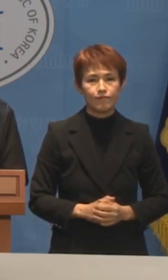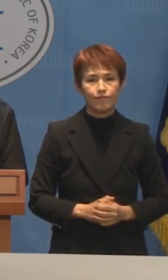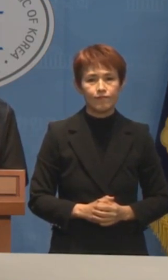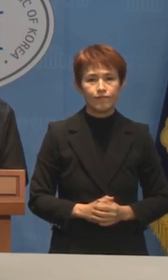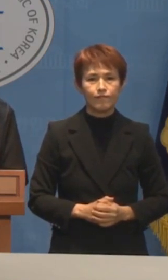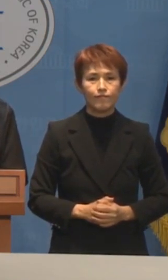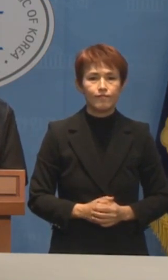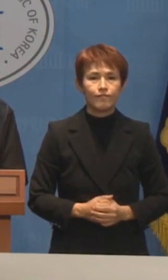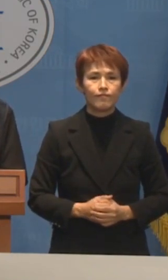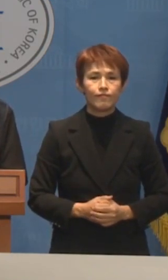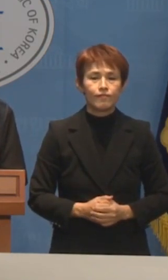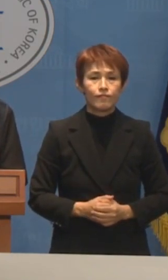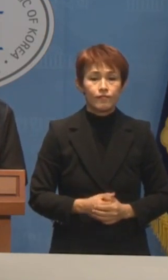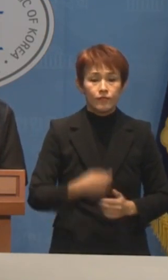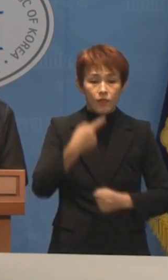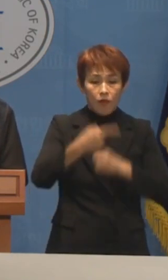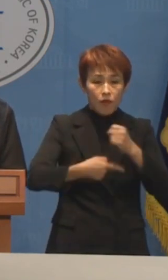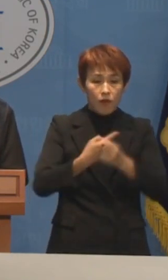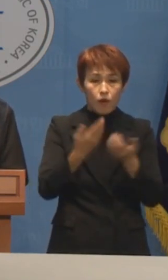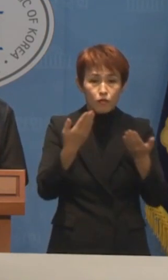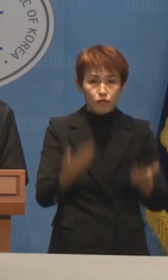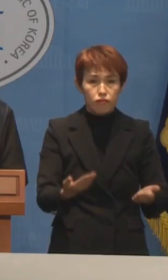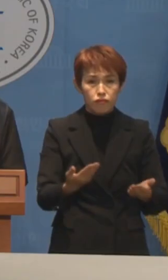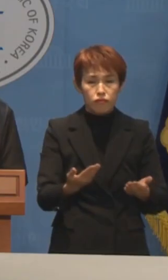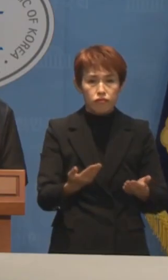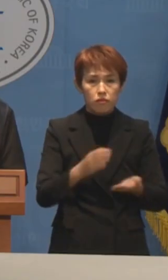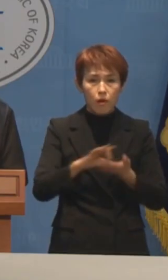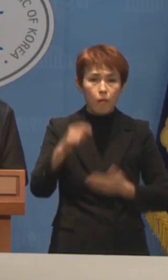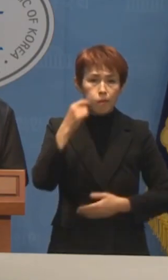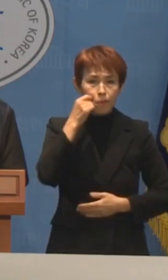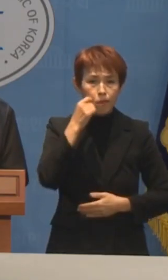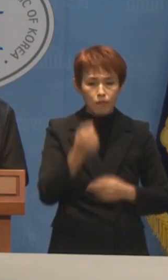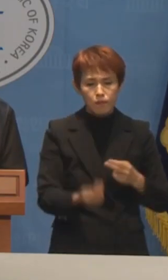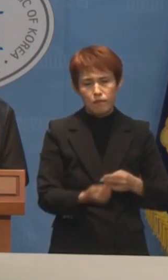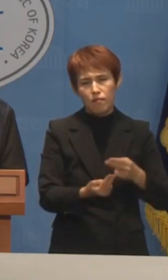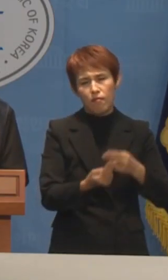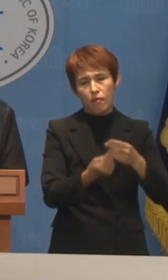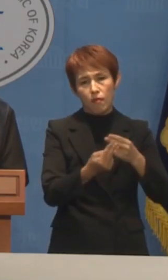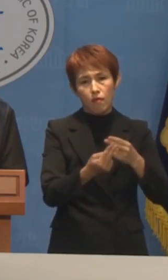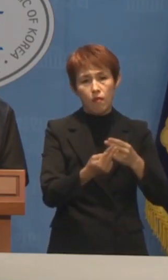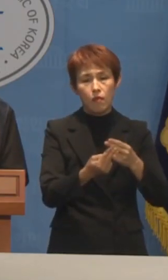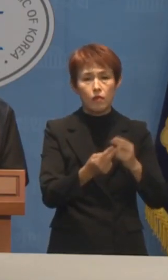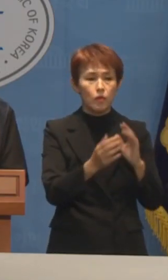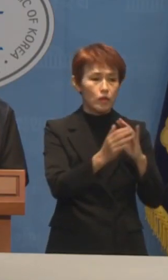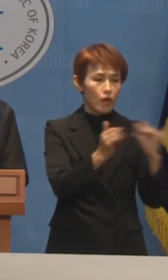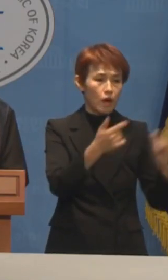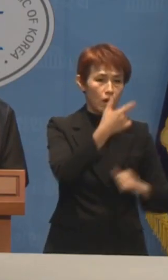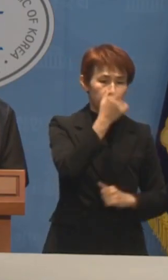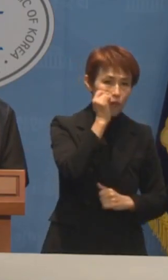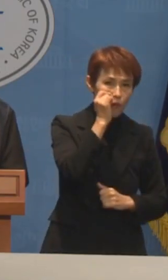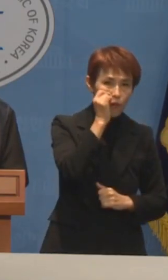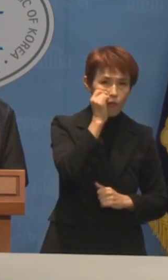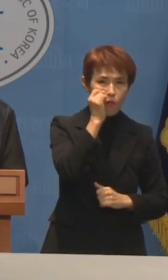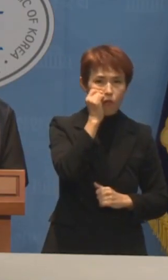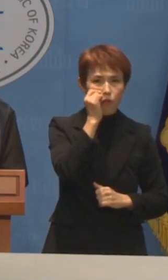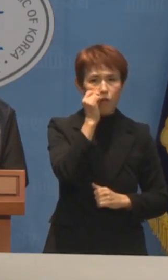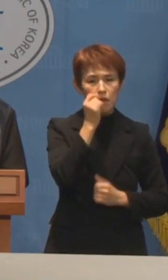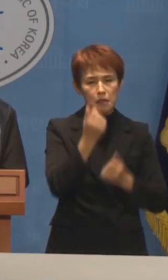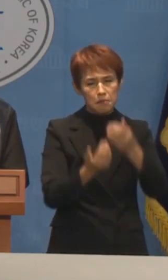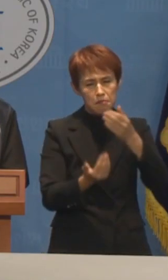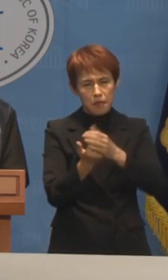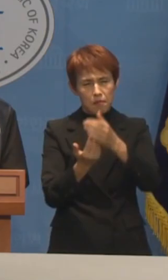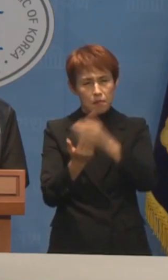쌓이는 연가저축 그리고 인력 부족 그리고 이어지는 각종 사고에